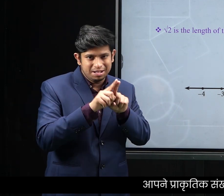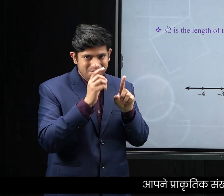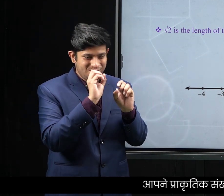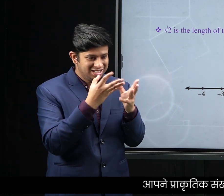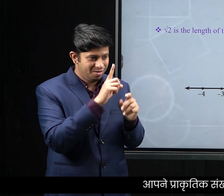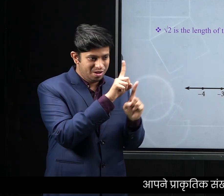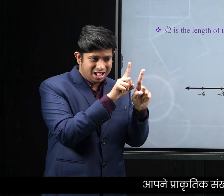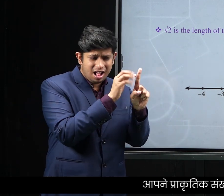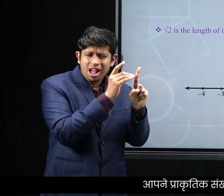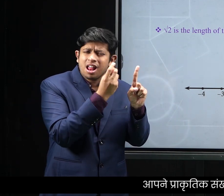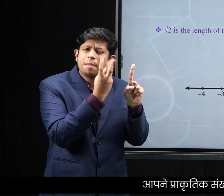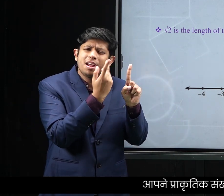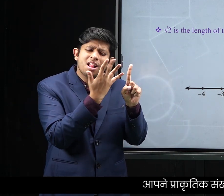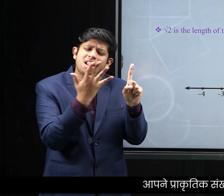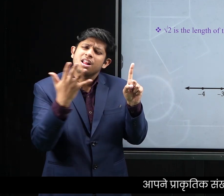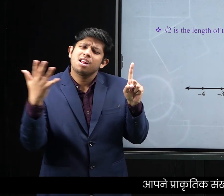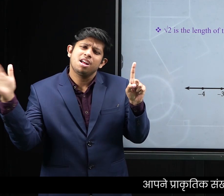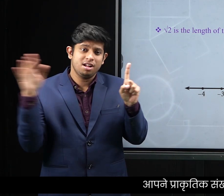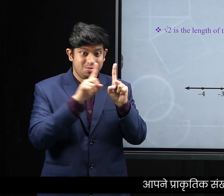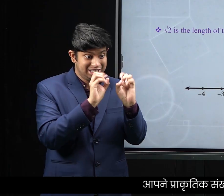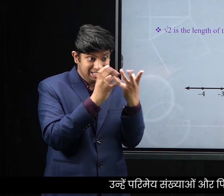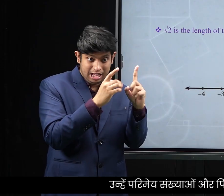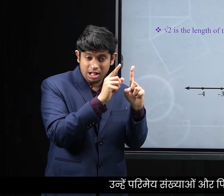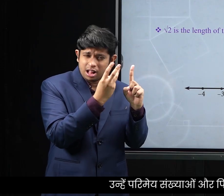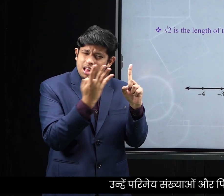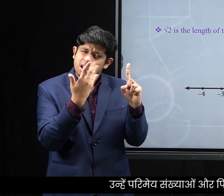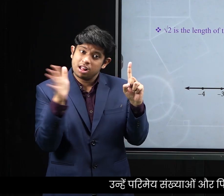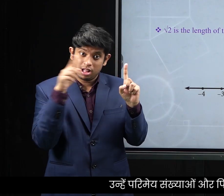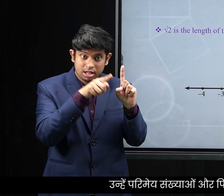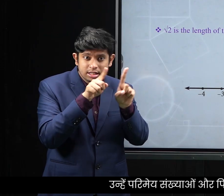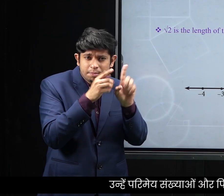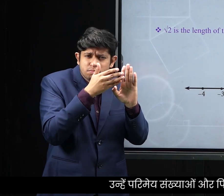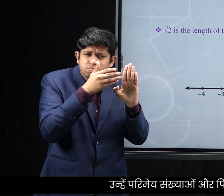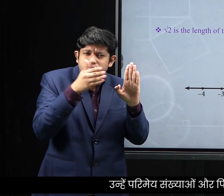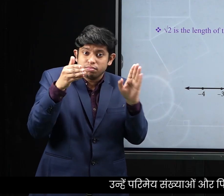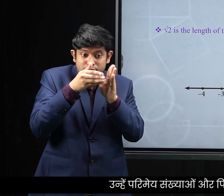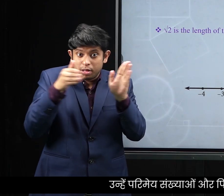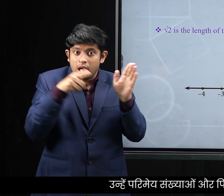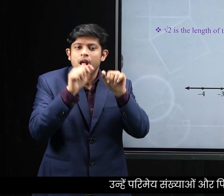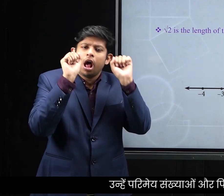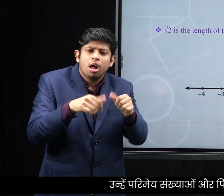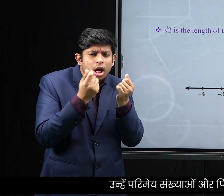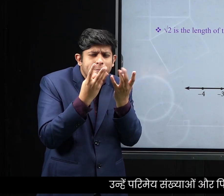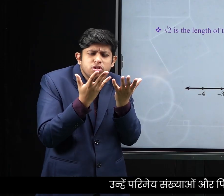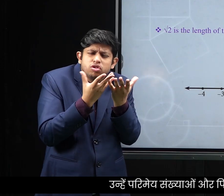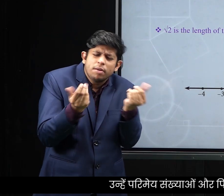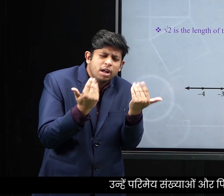से शुरुआत की और उन्हें परिमेय संख्याओं और फिर अपरिमेय संख्याओं तक बढ़ाया